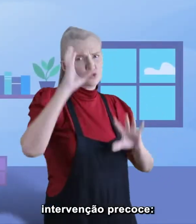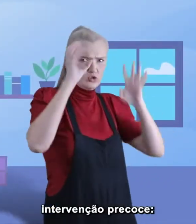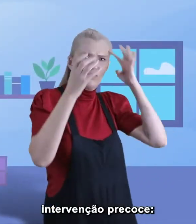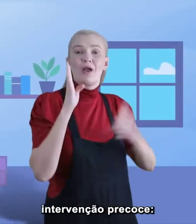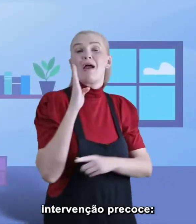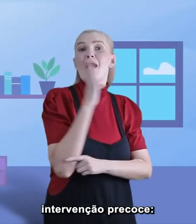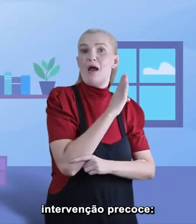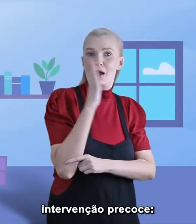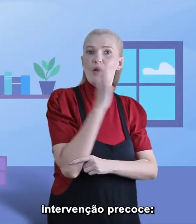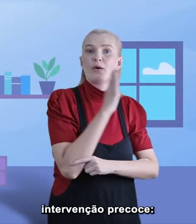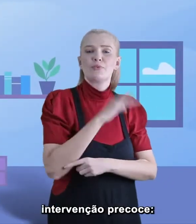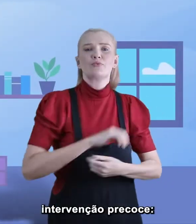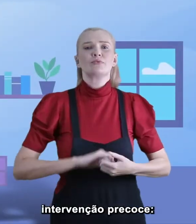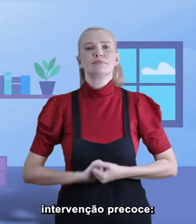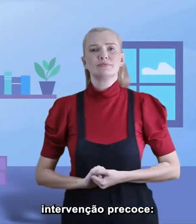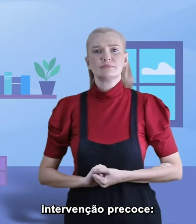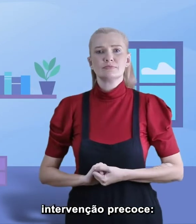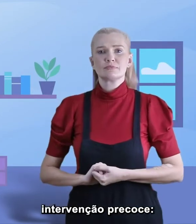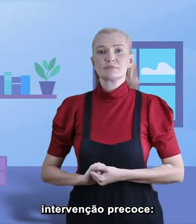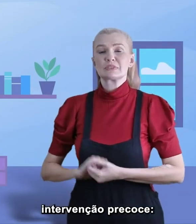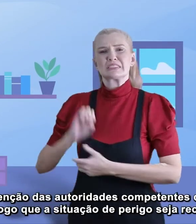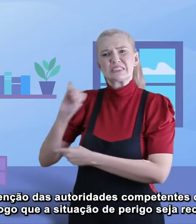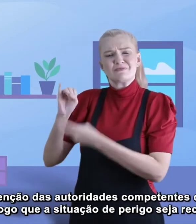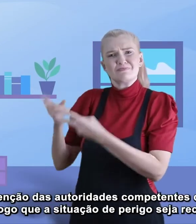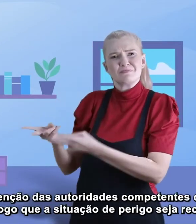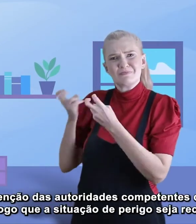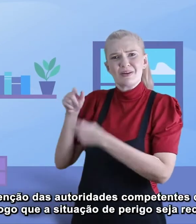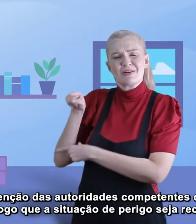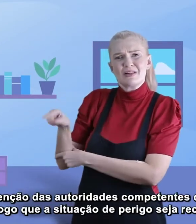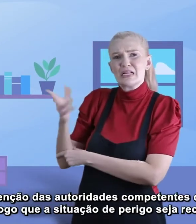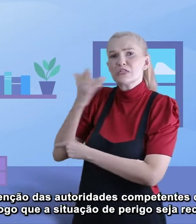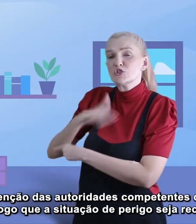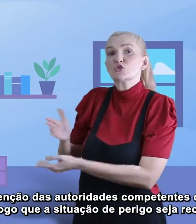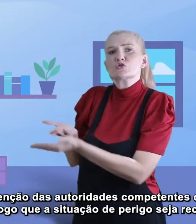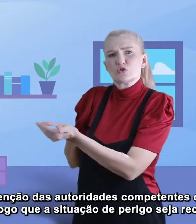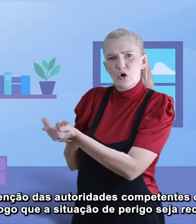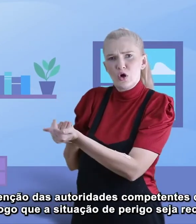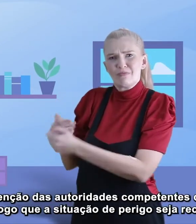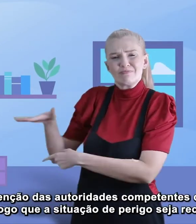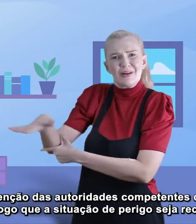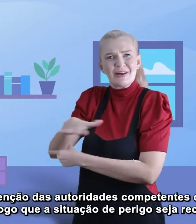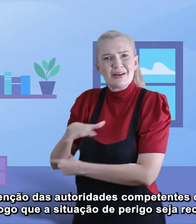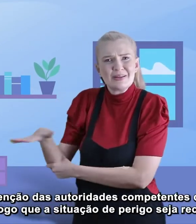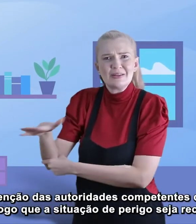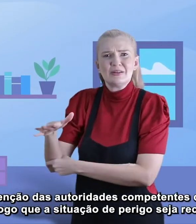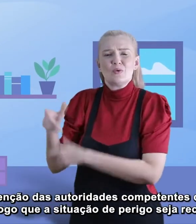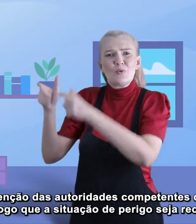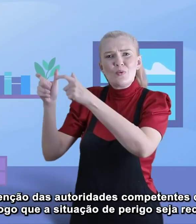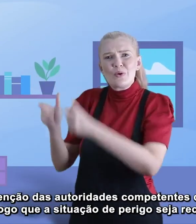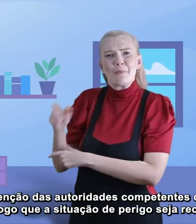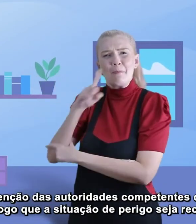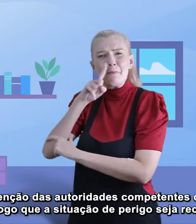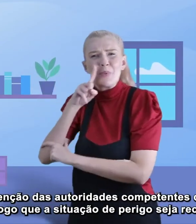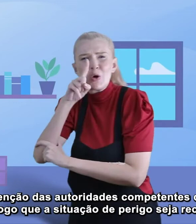Intervenção precoce. A intervenção das autoridades competentes deve ser efetuada logo